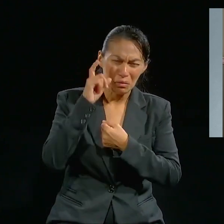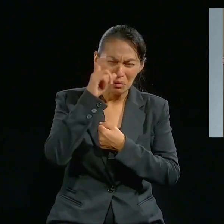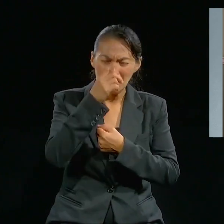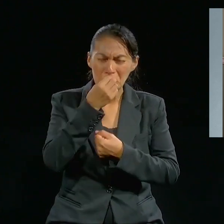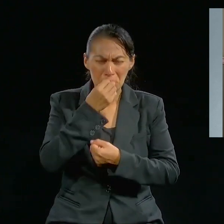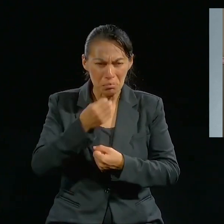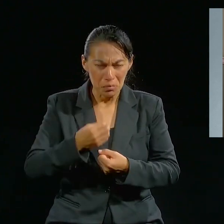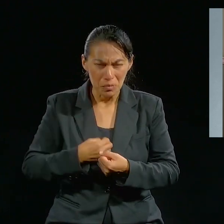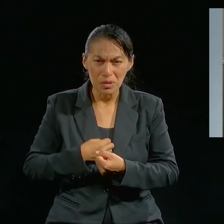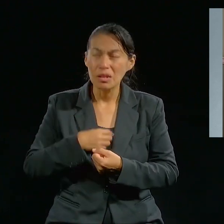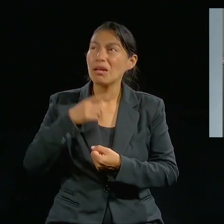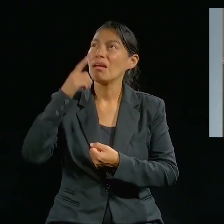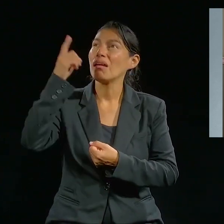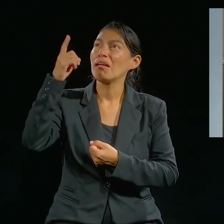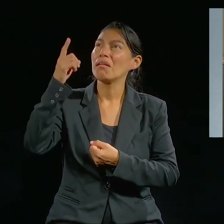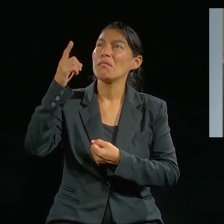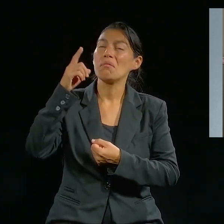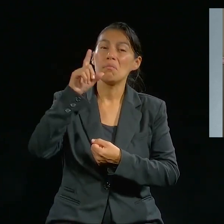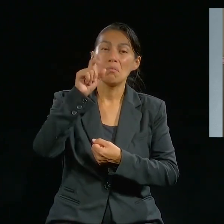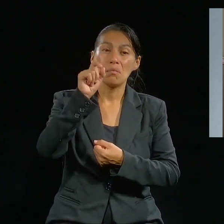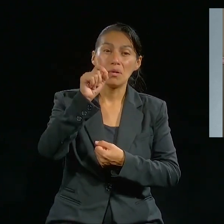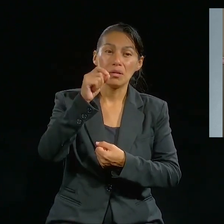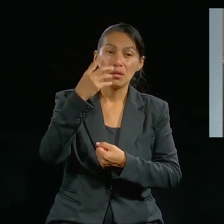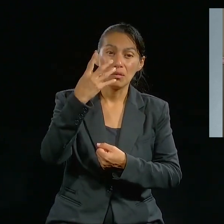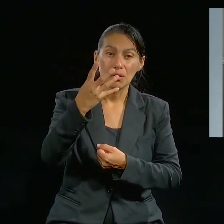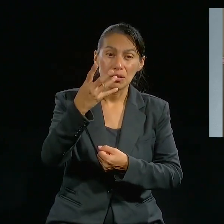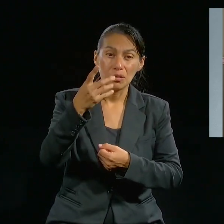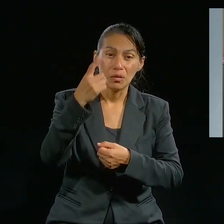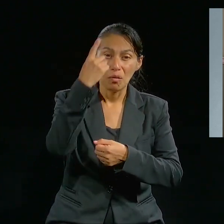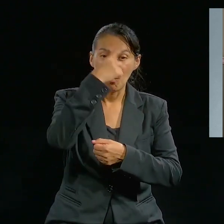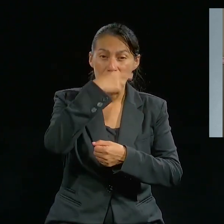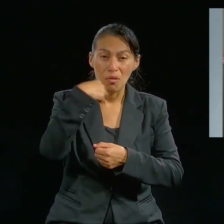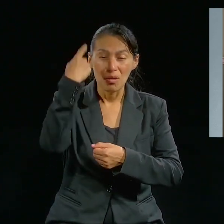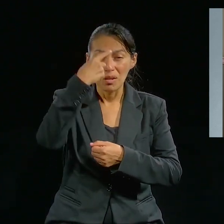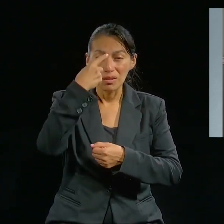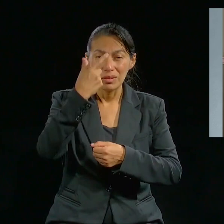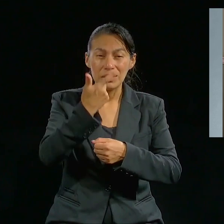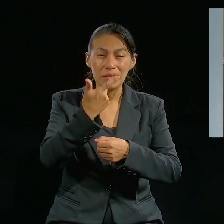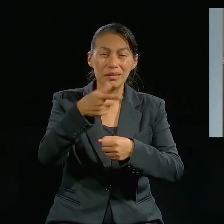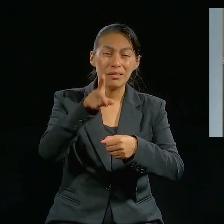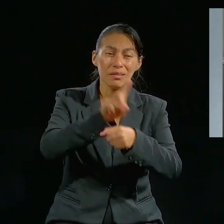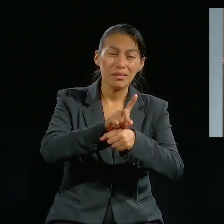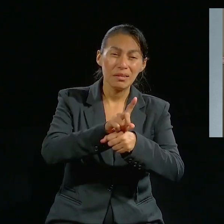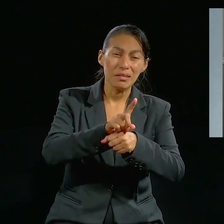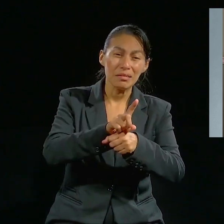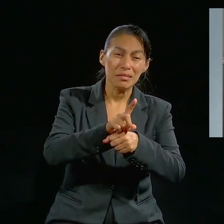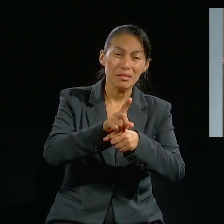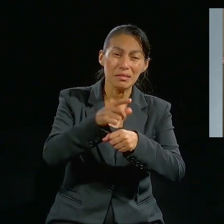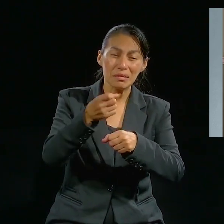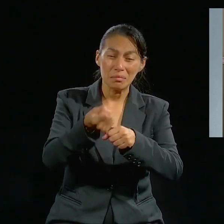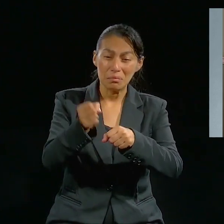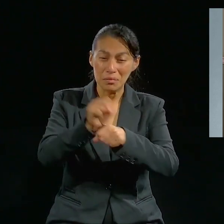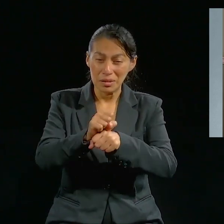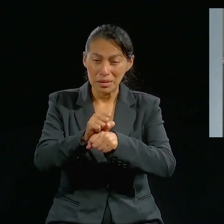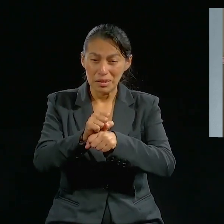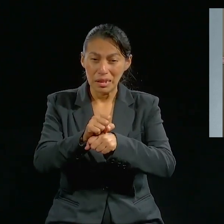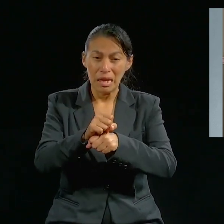condición. Él está 24 horas, 7 días de la semana, 365